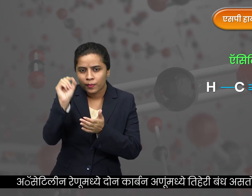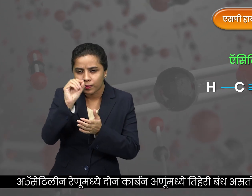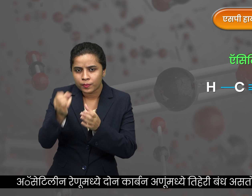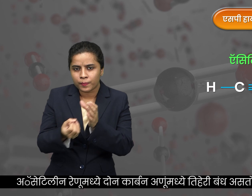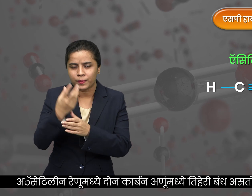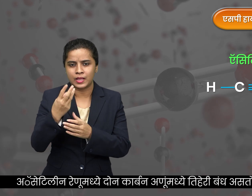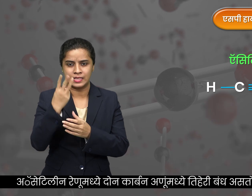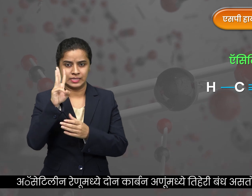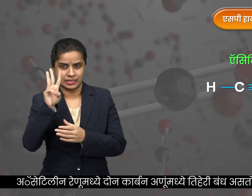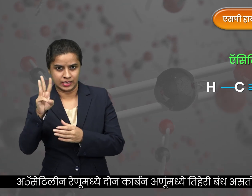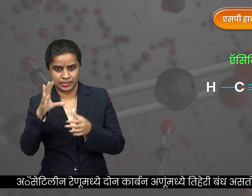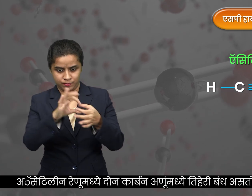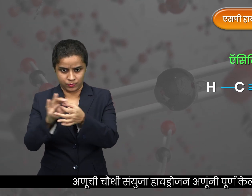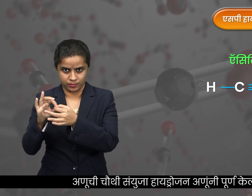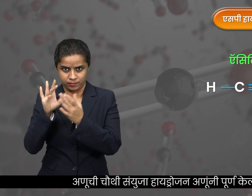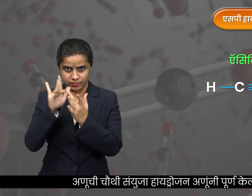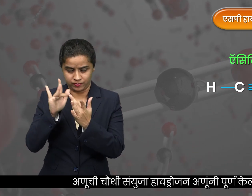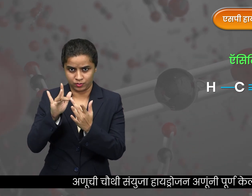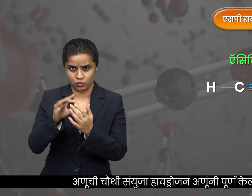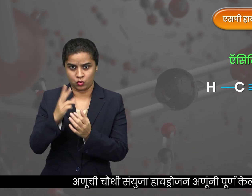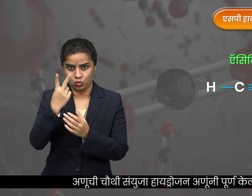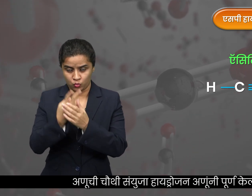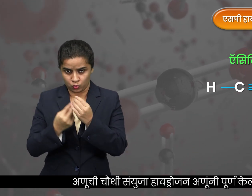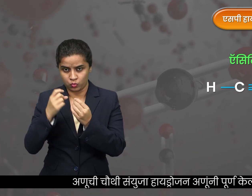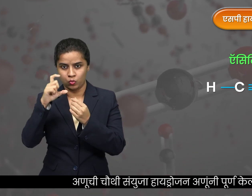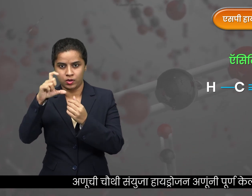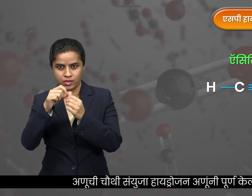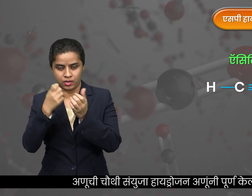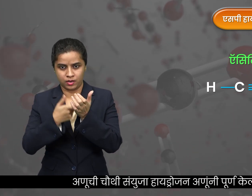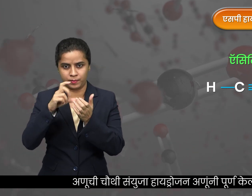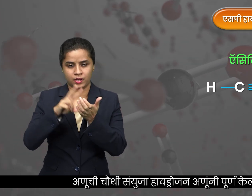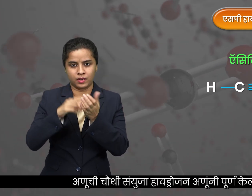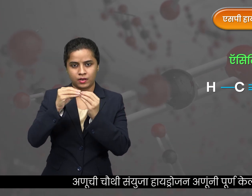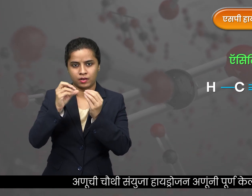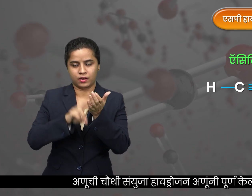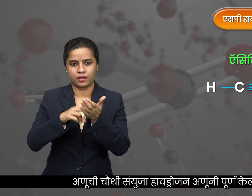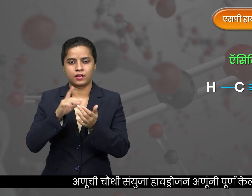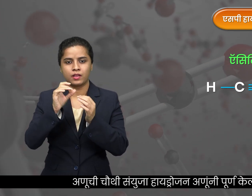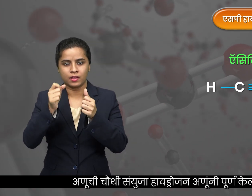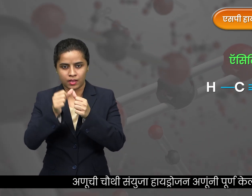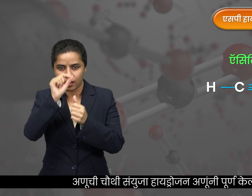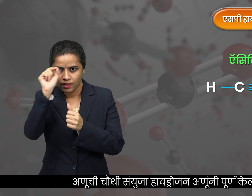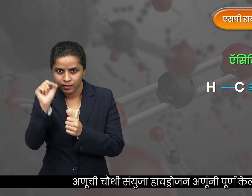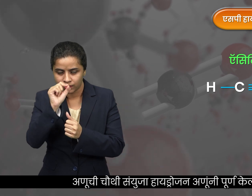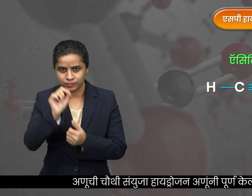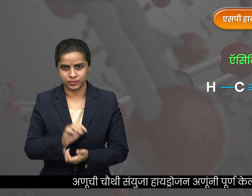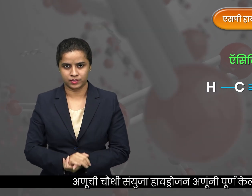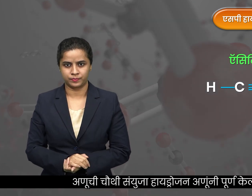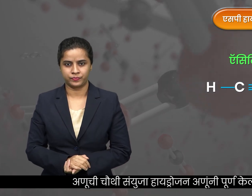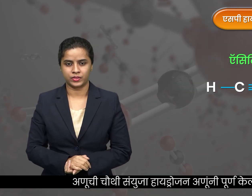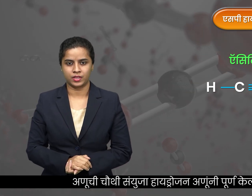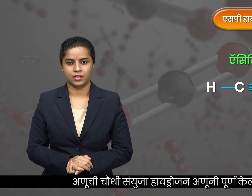बंध असतो आणि प्रत्येक कार्बन अणूची चौथी संयुजा हायड्रोजन अणूंनी पूर्ण केली जाते.